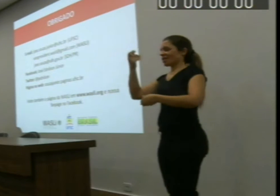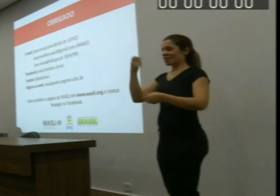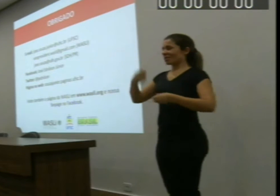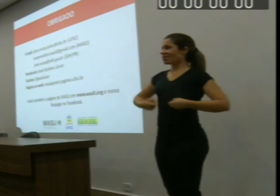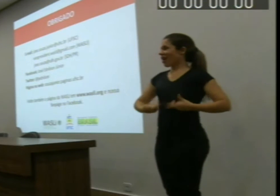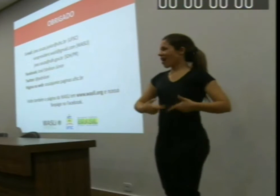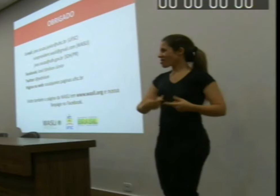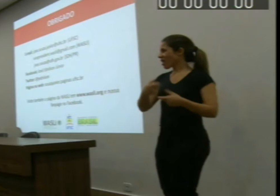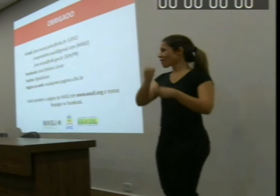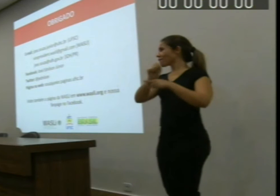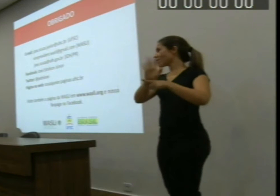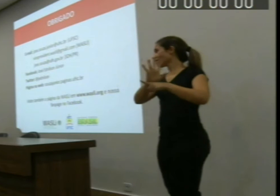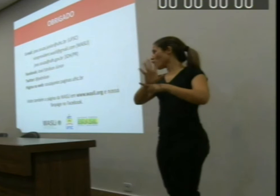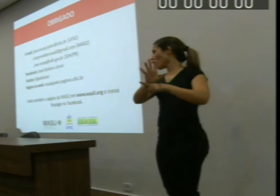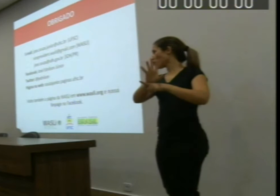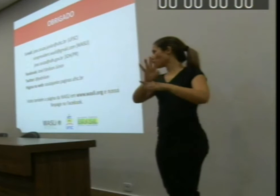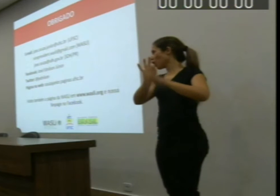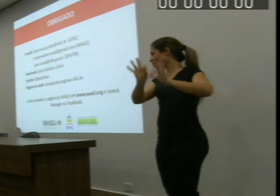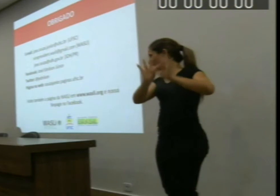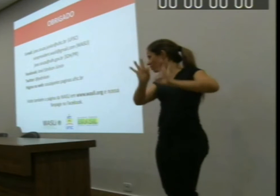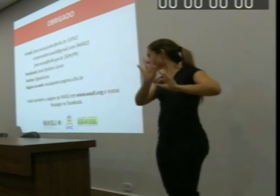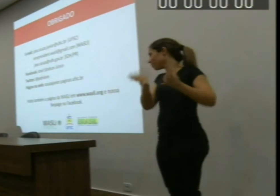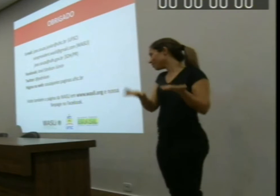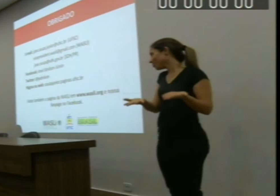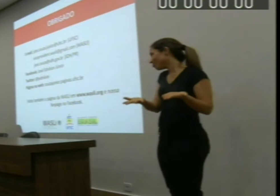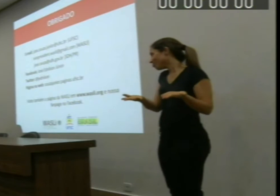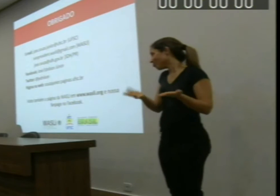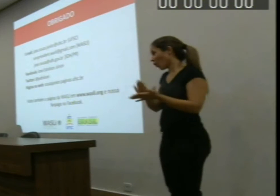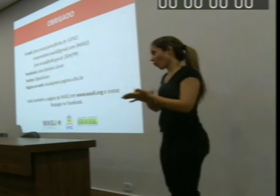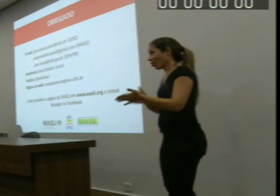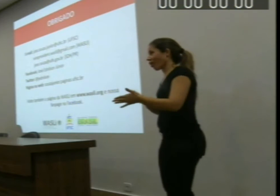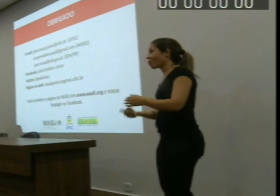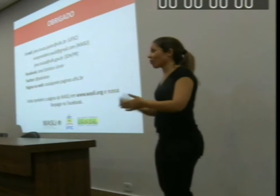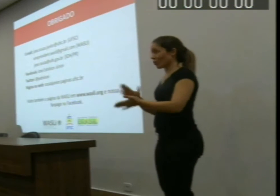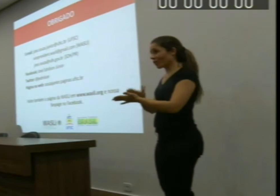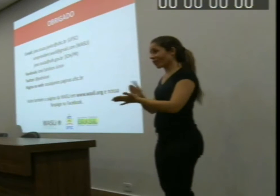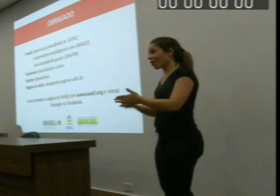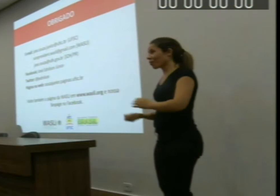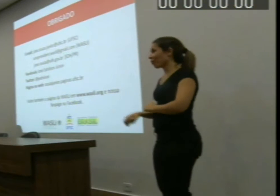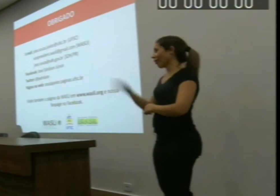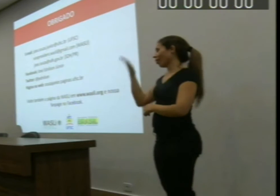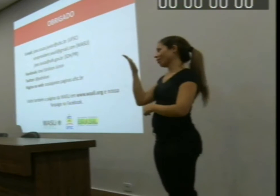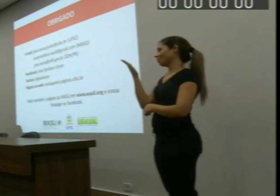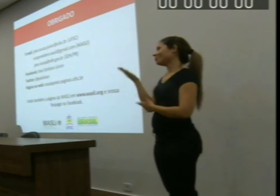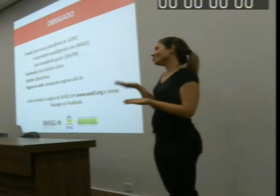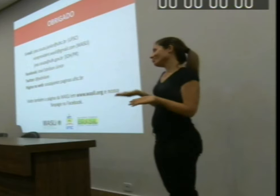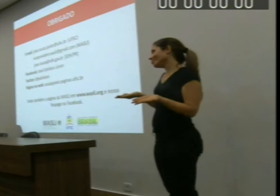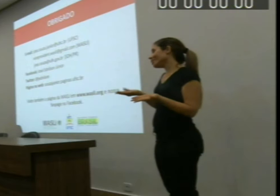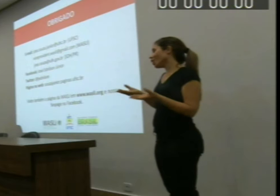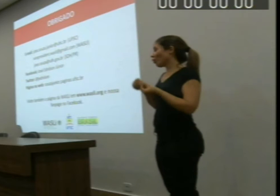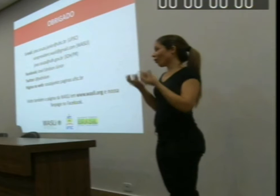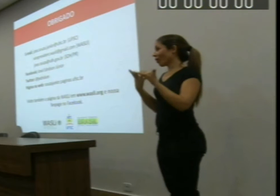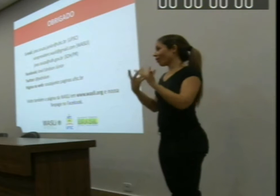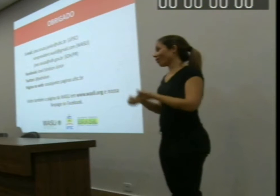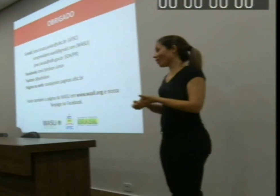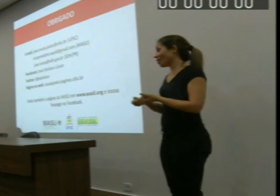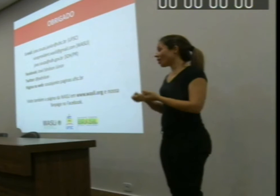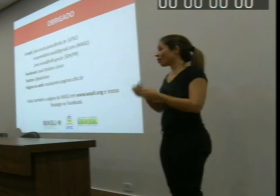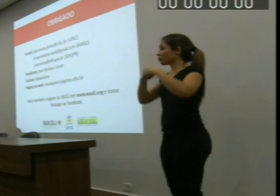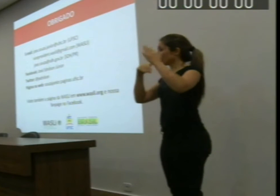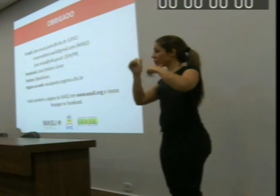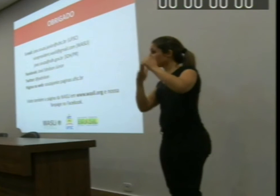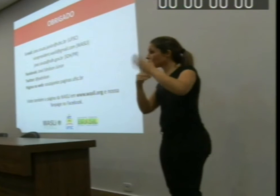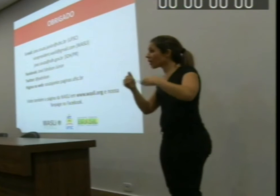vi situações comigo já aconteceu isso né E eles não aceitam então a a a os profissionais devem ser também